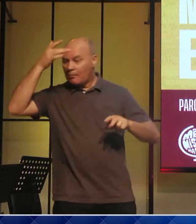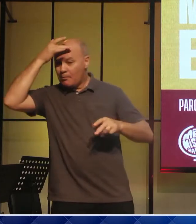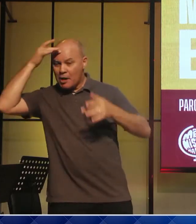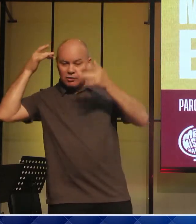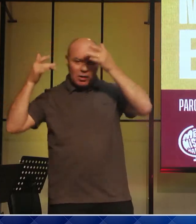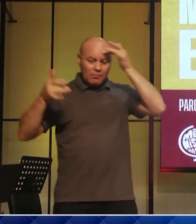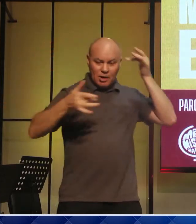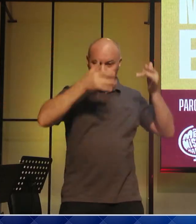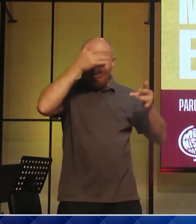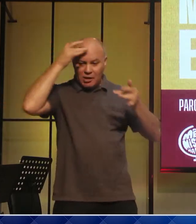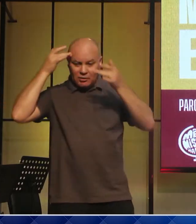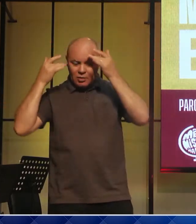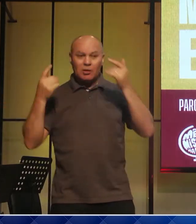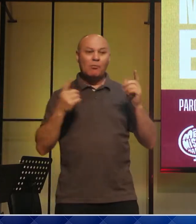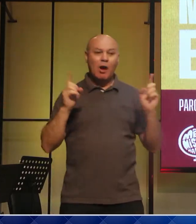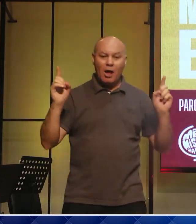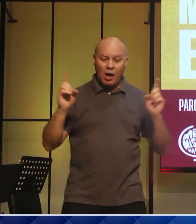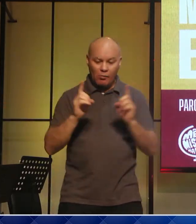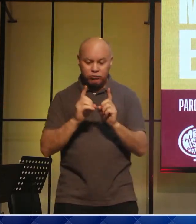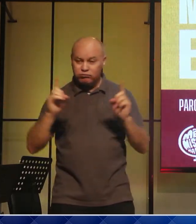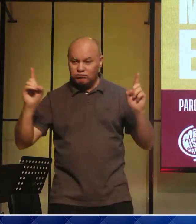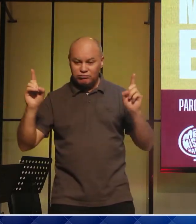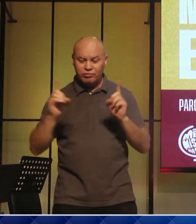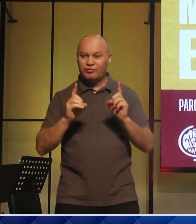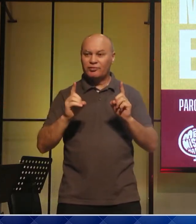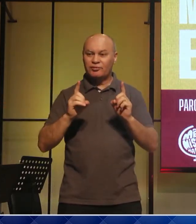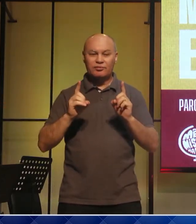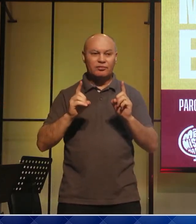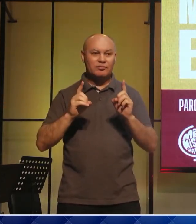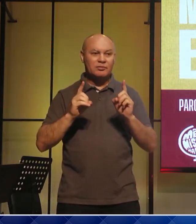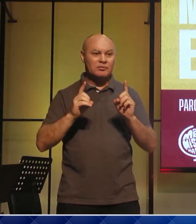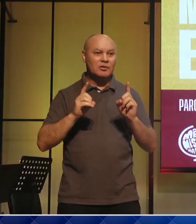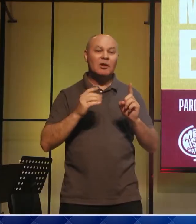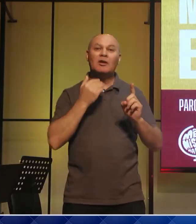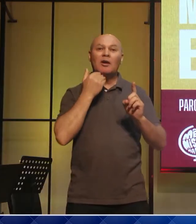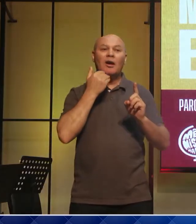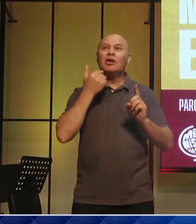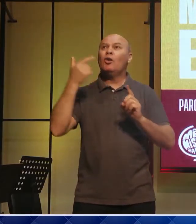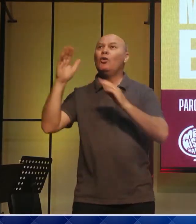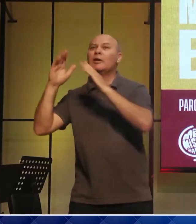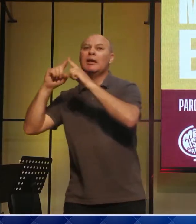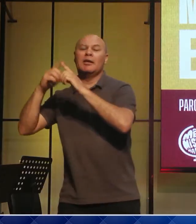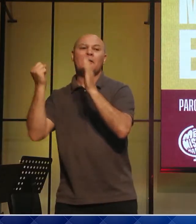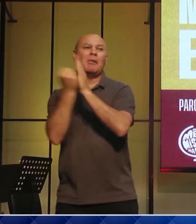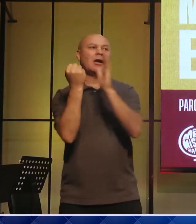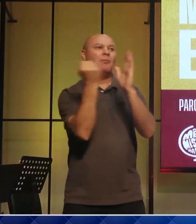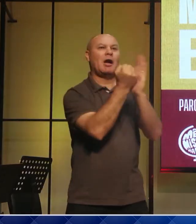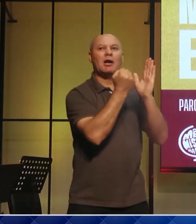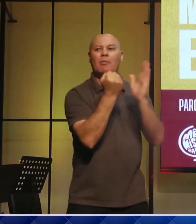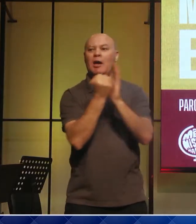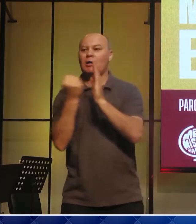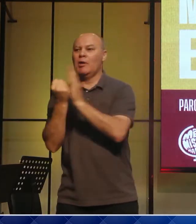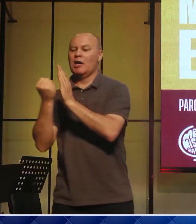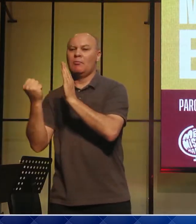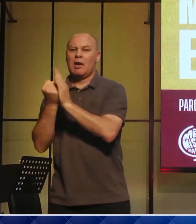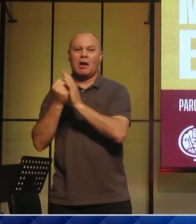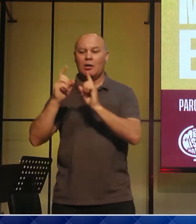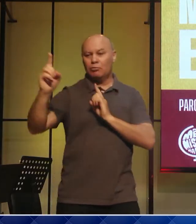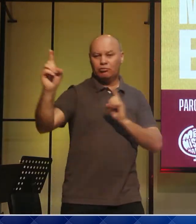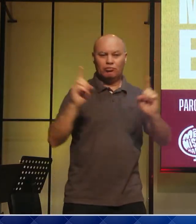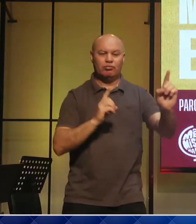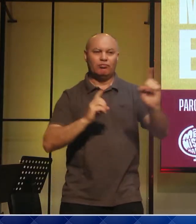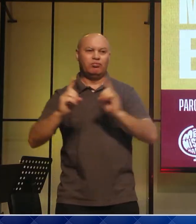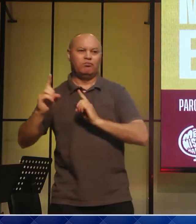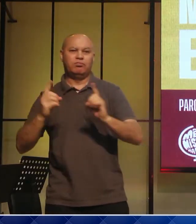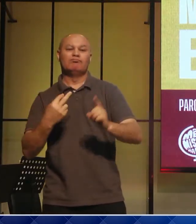comprou o meu irmãozinho da Assembleia, o meu irmão pentecostal, o meu irmão tradicional, o meu irmão luterano, não importa dessas